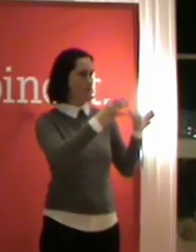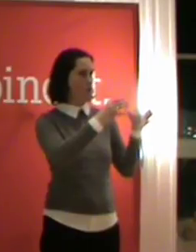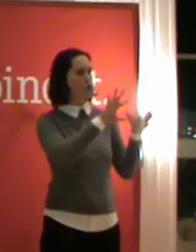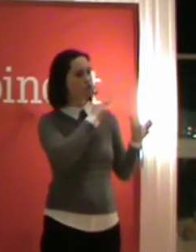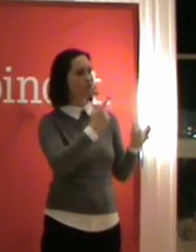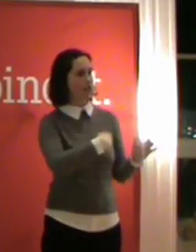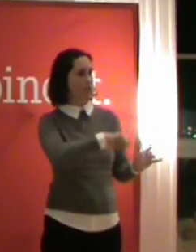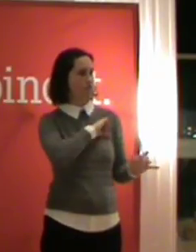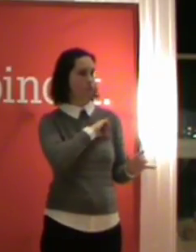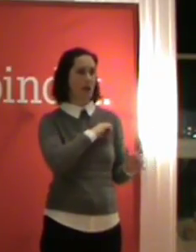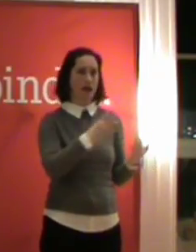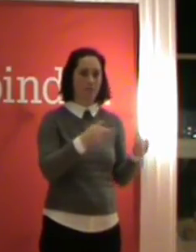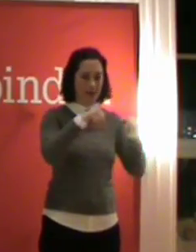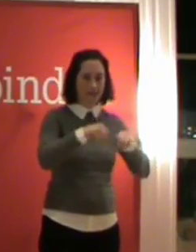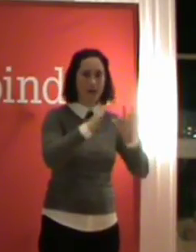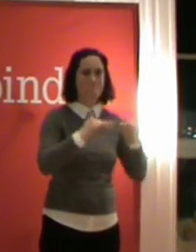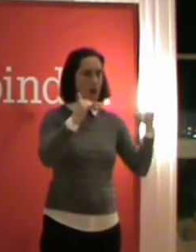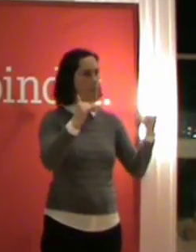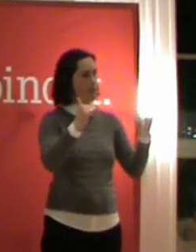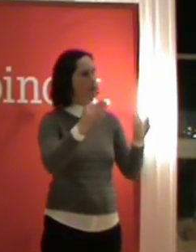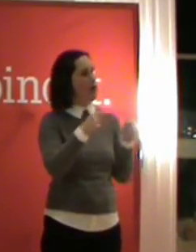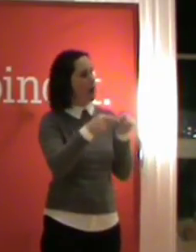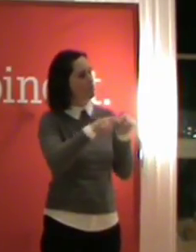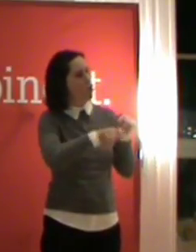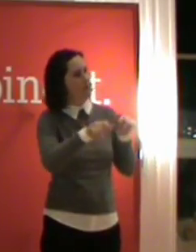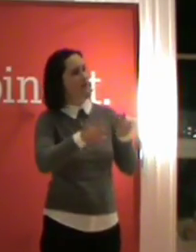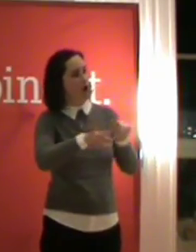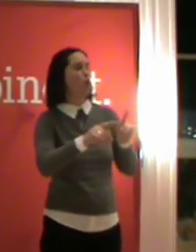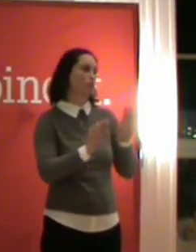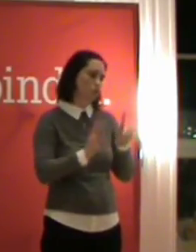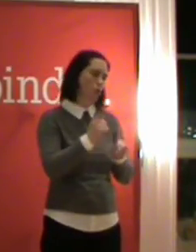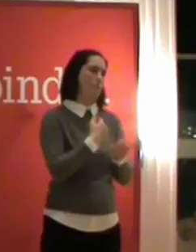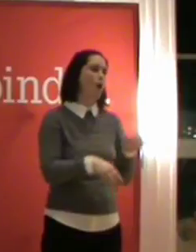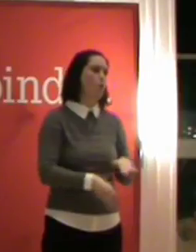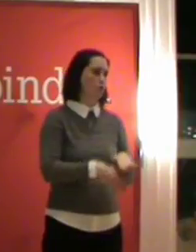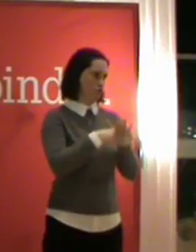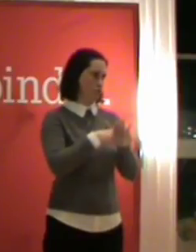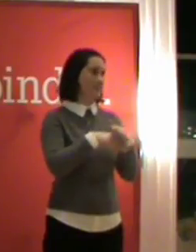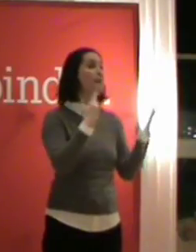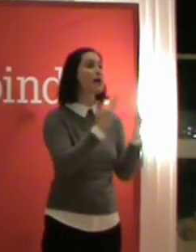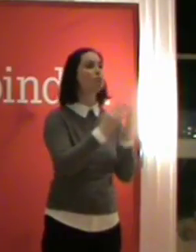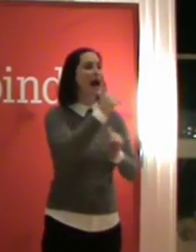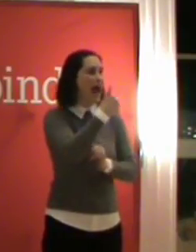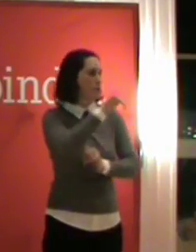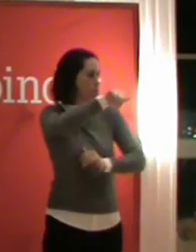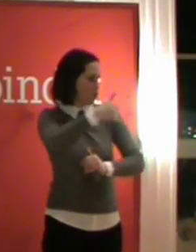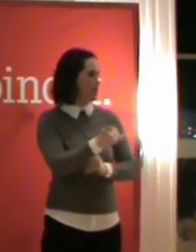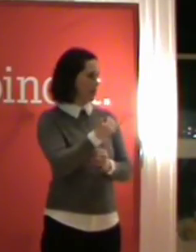die Abgeordneten vor Ort leisten natürlich auch nochmal ganz besondere Unterstützung. Ein solches Projekt, was